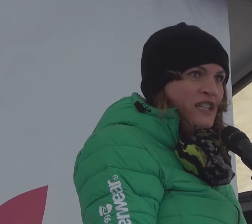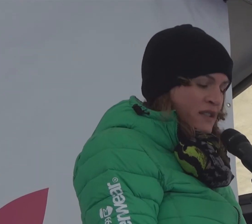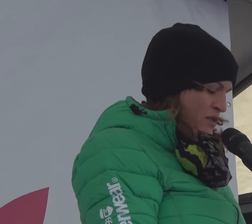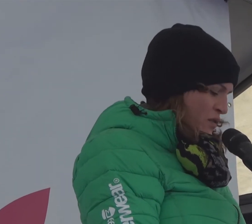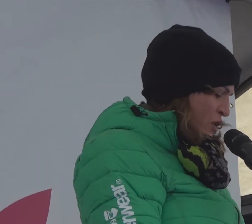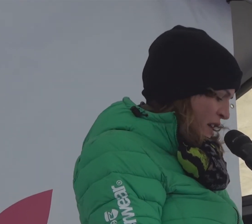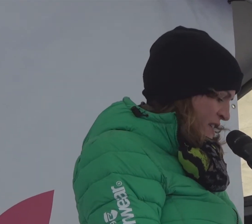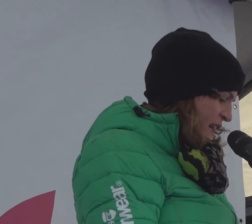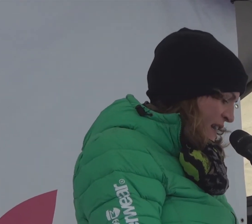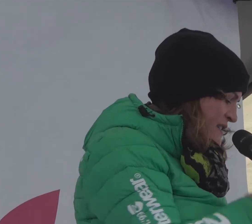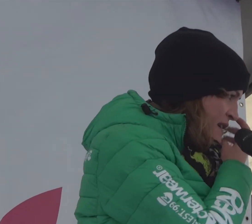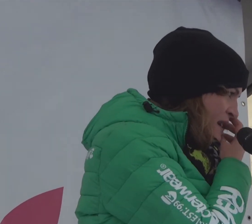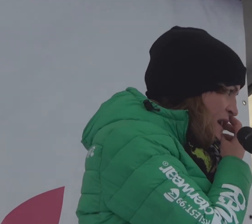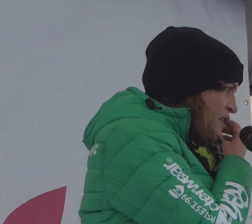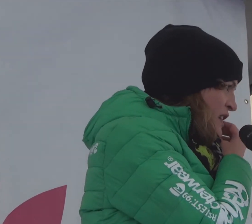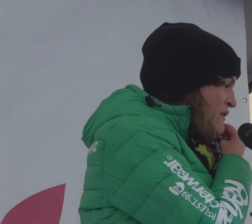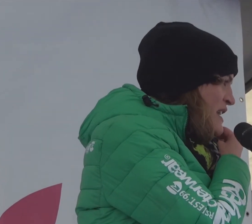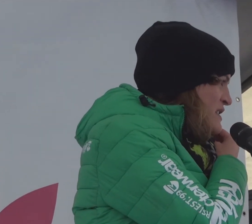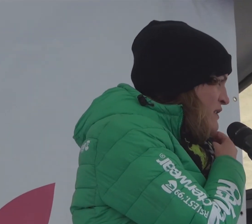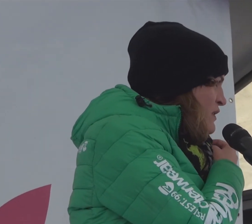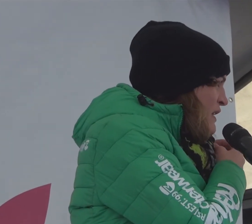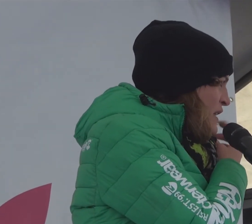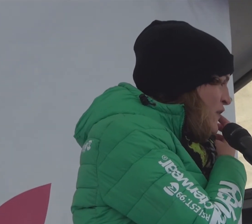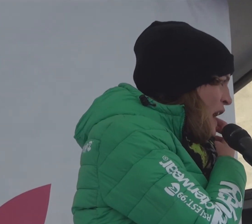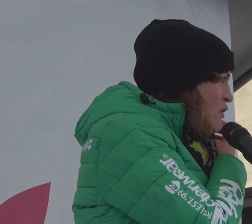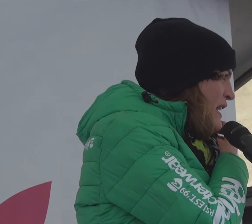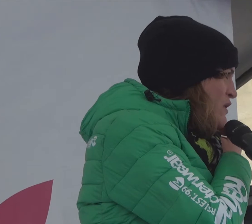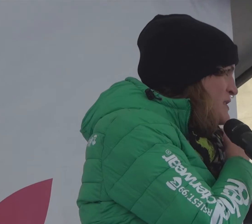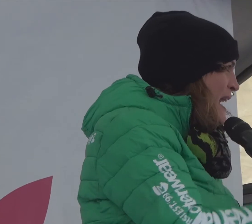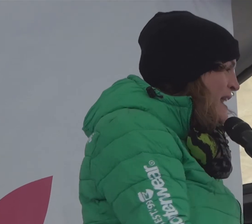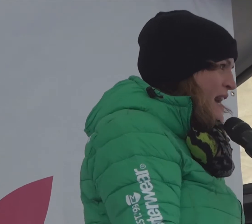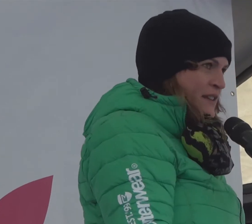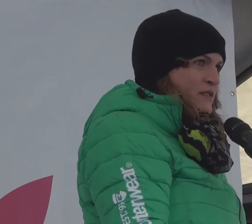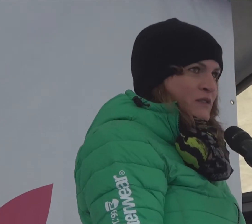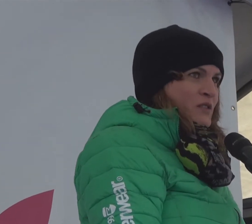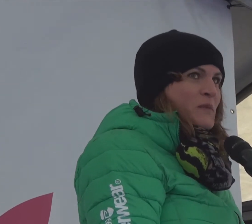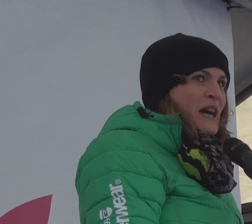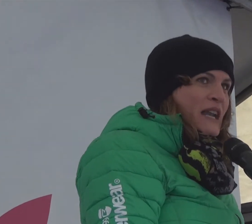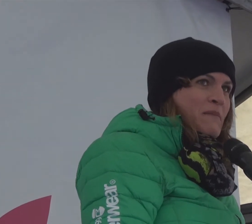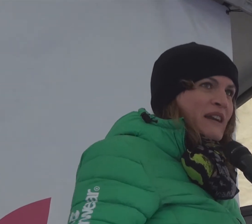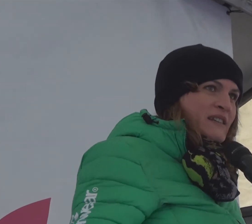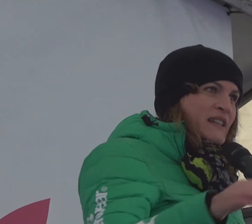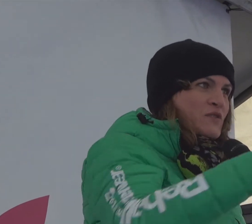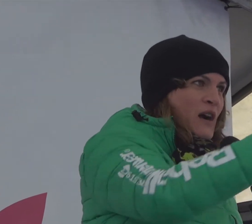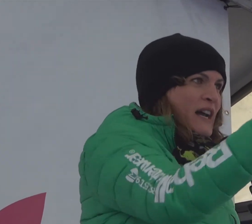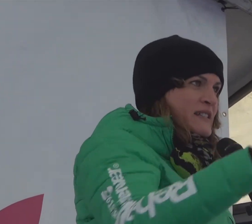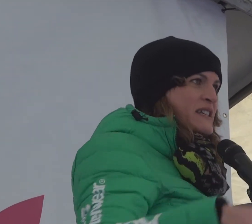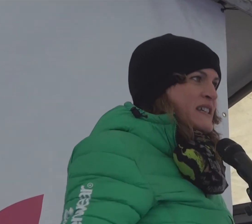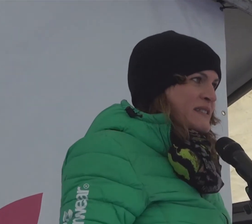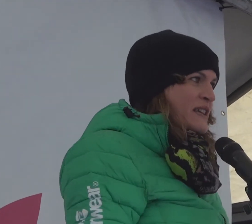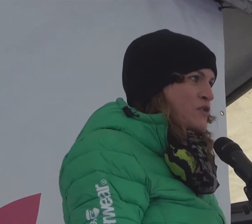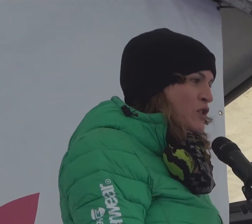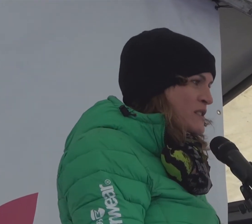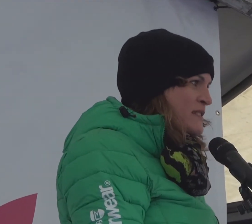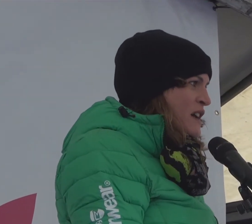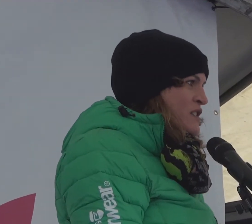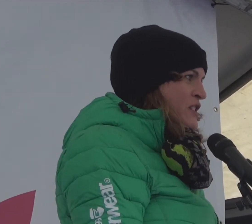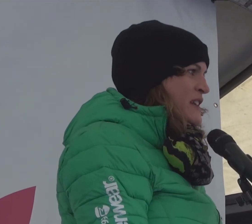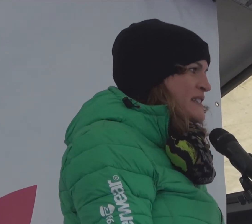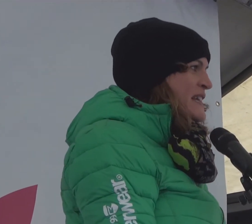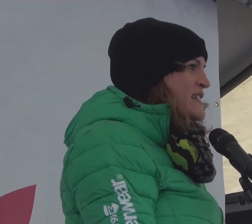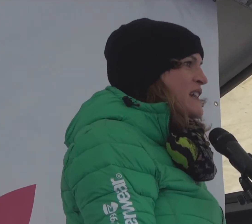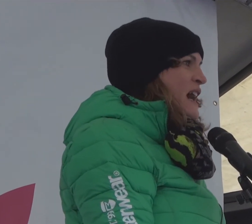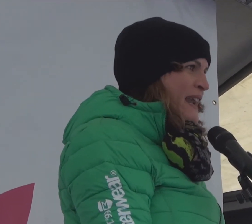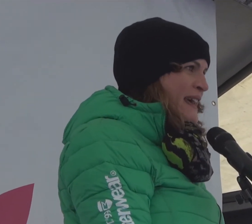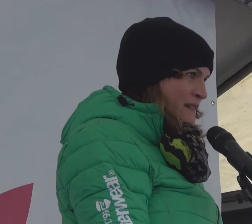sogenannten Schichtenzugehörigkeit. Und Gewalt an Frauen geht uns alle an und mit alle meine ich nicht nur alle, die hier sind, uns,